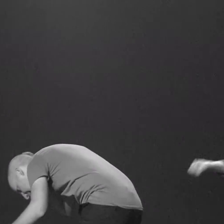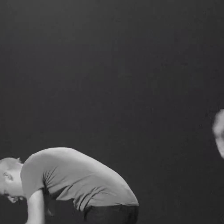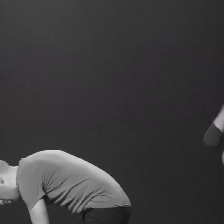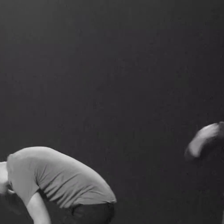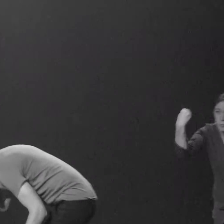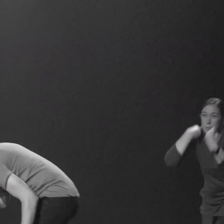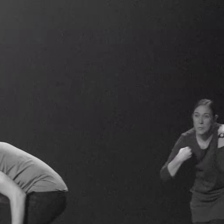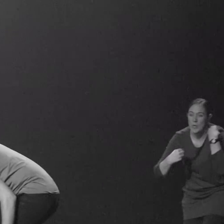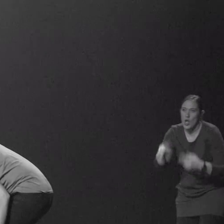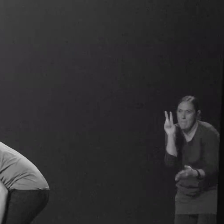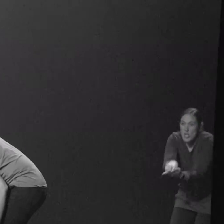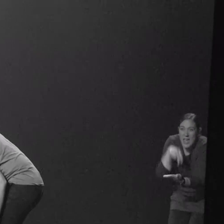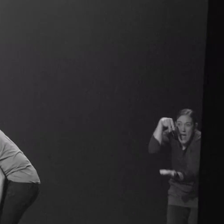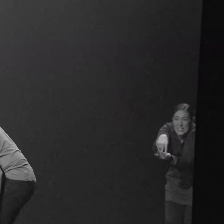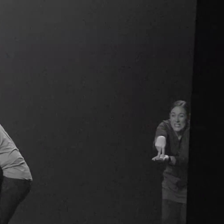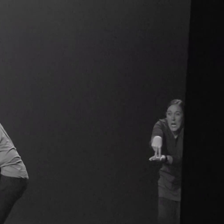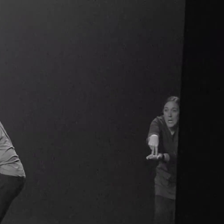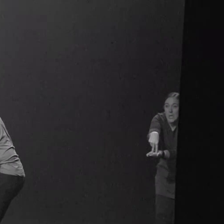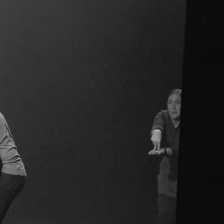meeslag. We moeten recht staan!